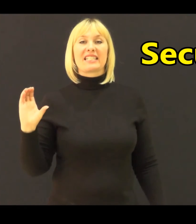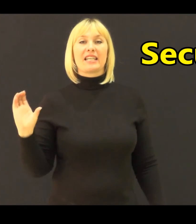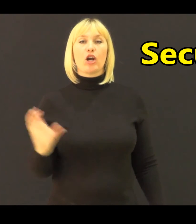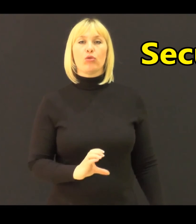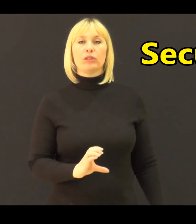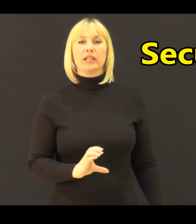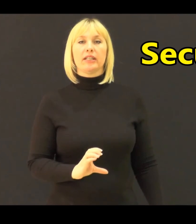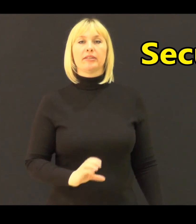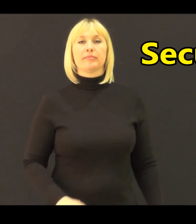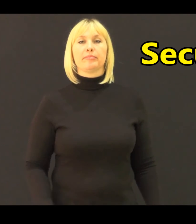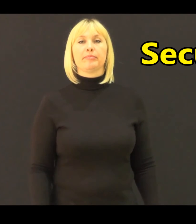Secundă.